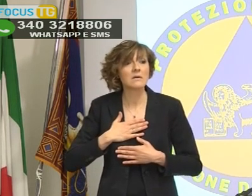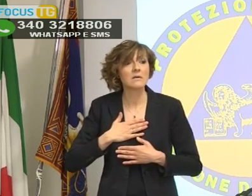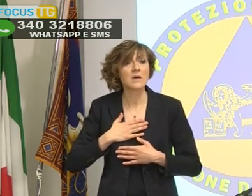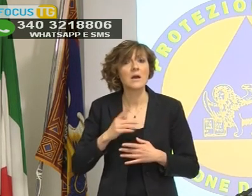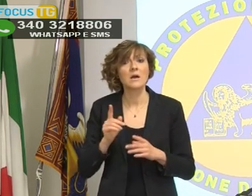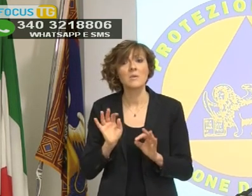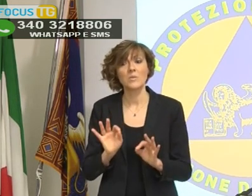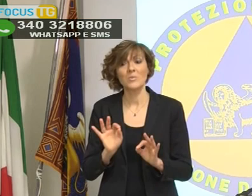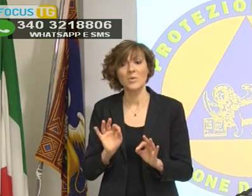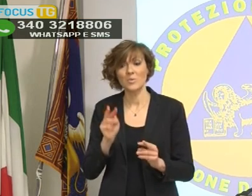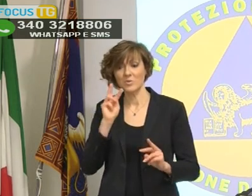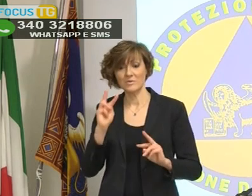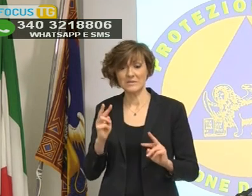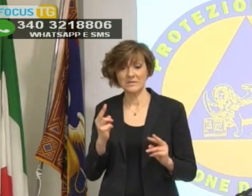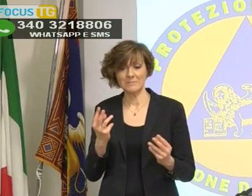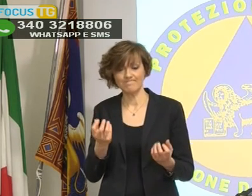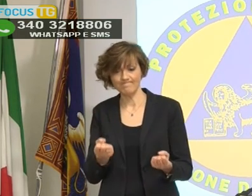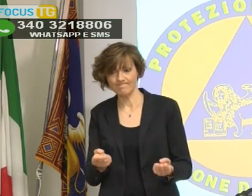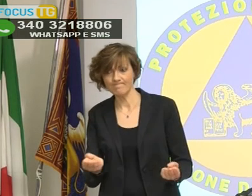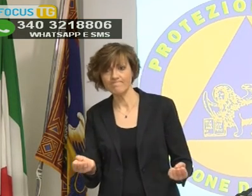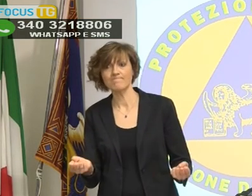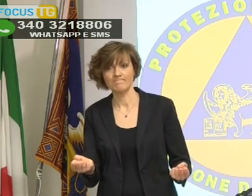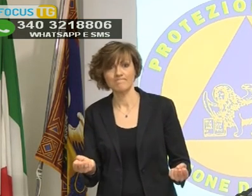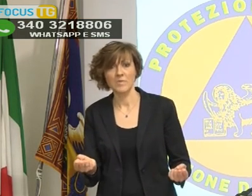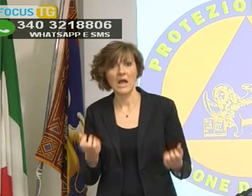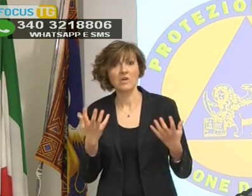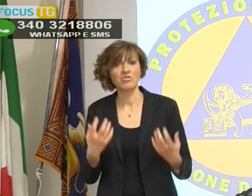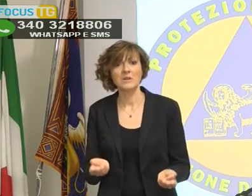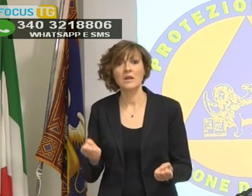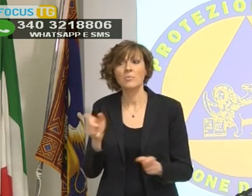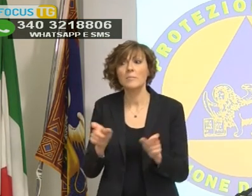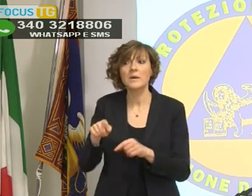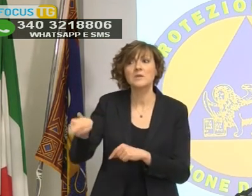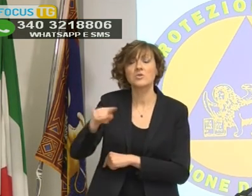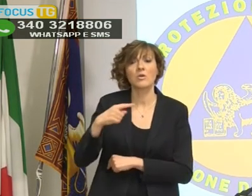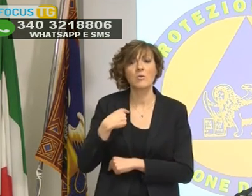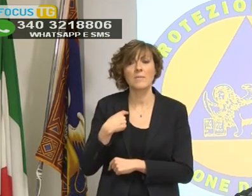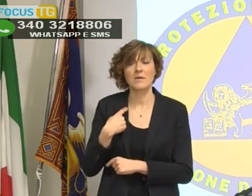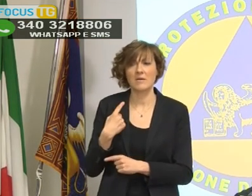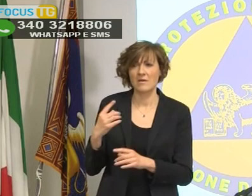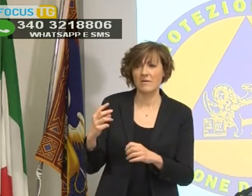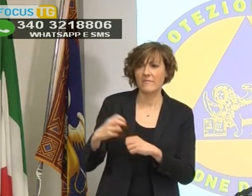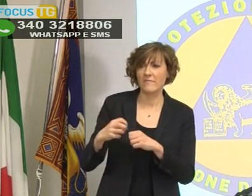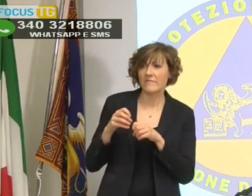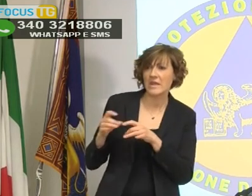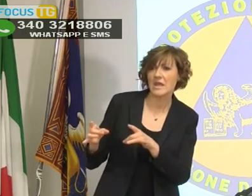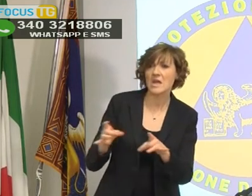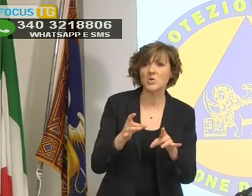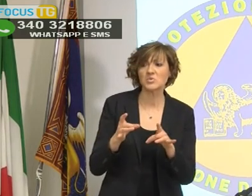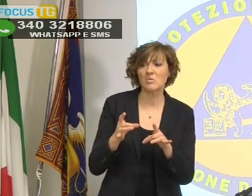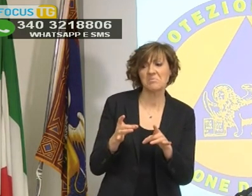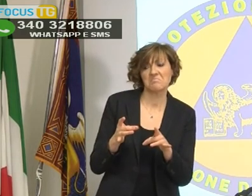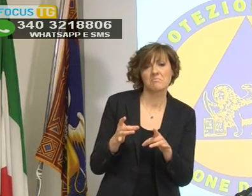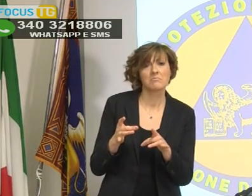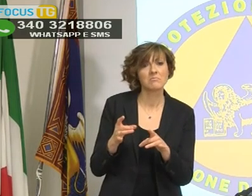fatto oggettivo del quale bisognerebbe prendere atto, che la gente non teme più questa diffusione.